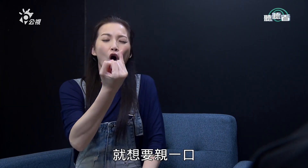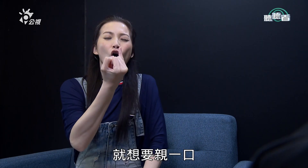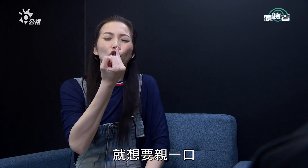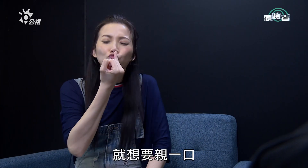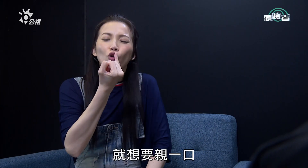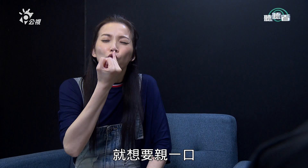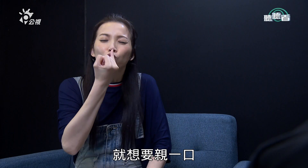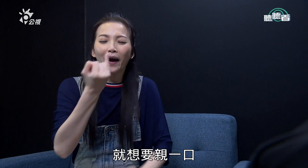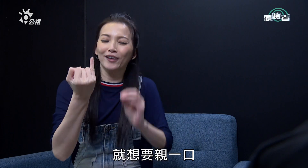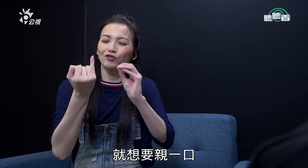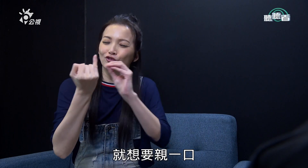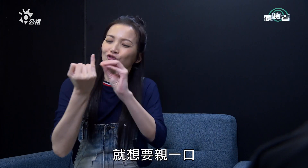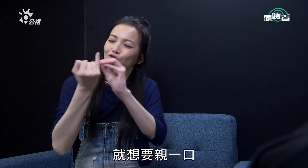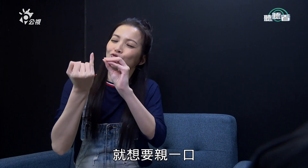就是要亲一下啦。